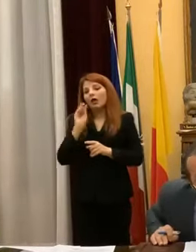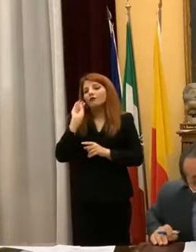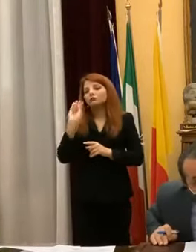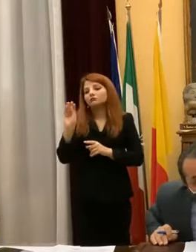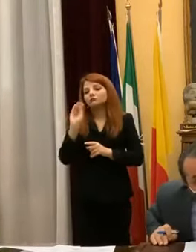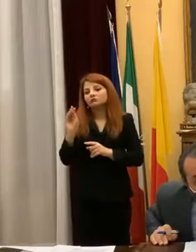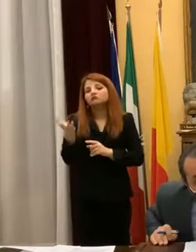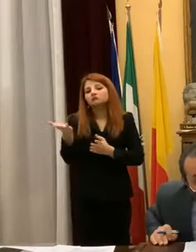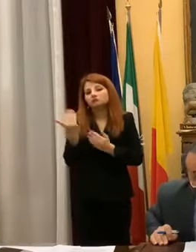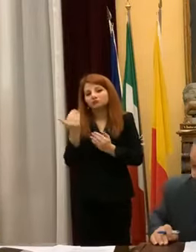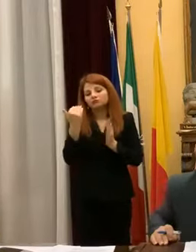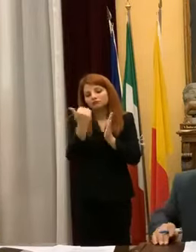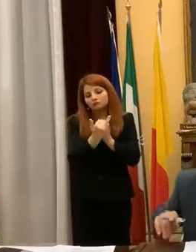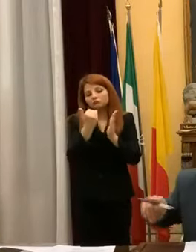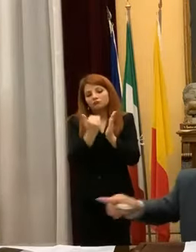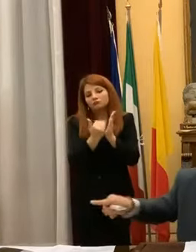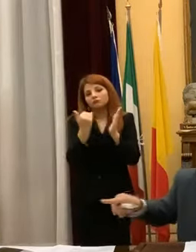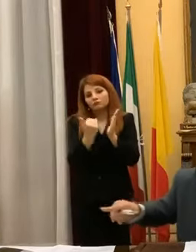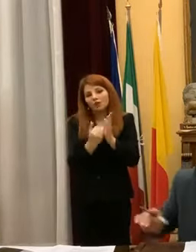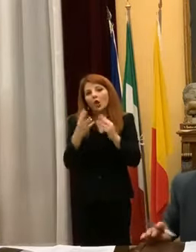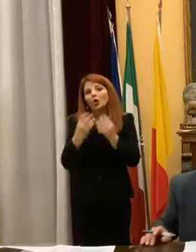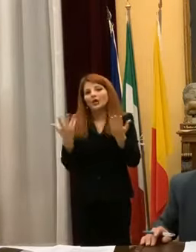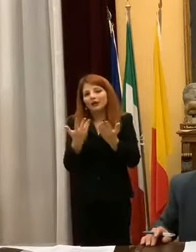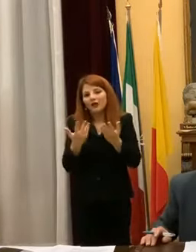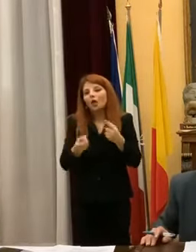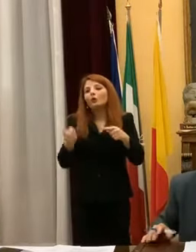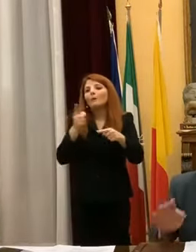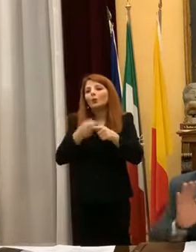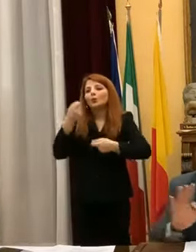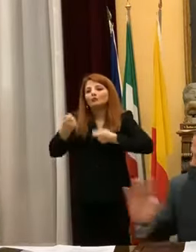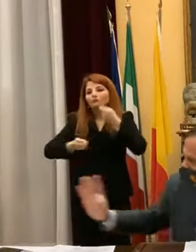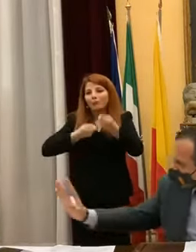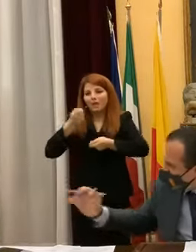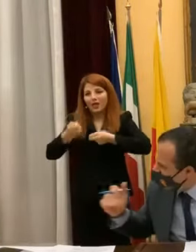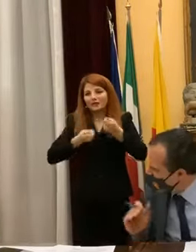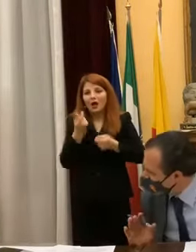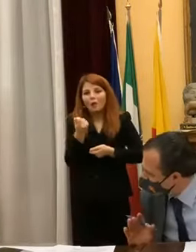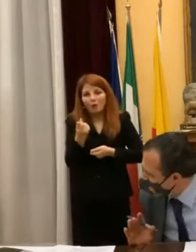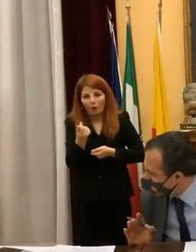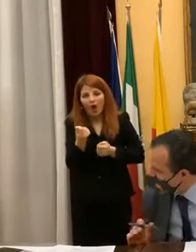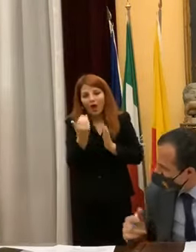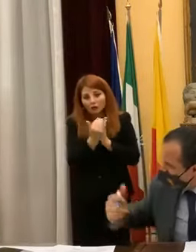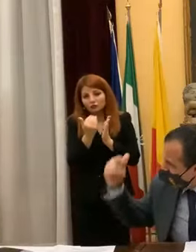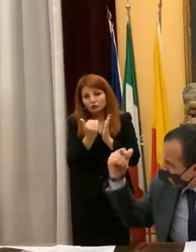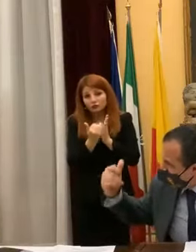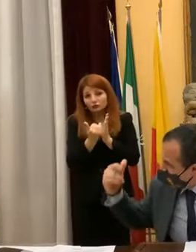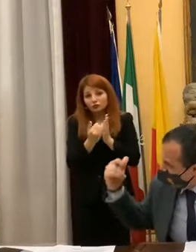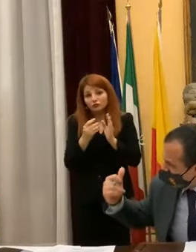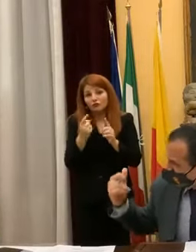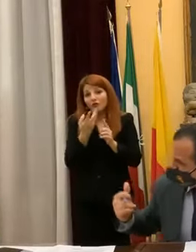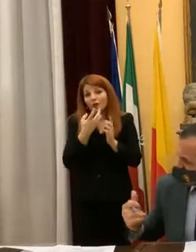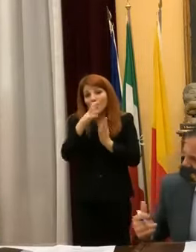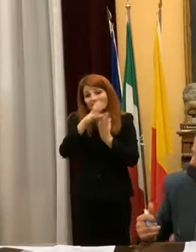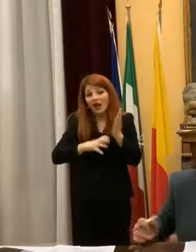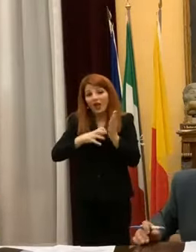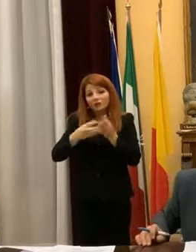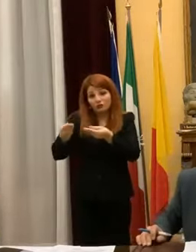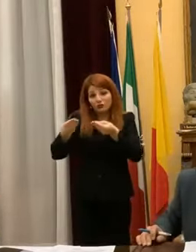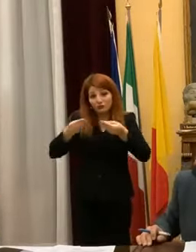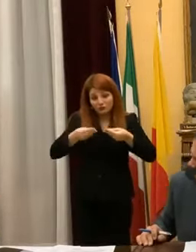prima. E fatto questo esposto, tenete conto che ancora mi pare neanche la relazione del